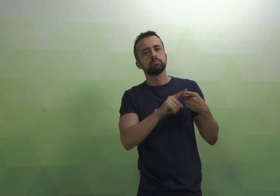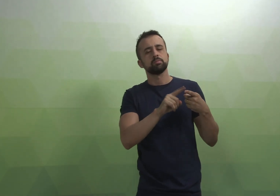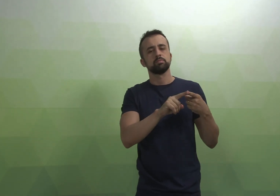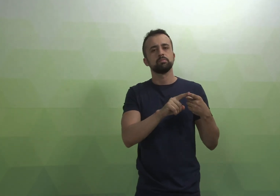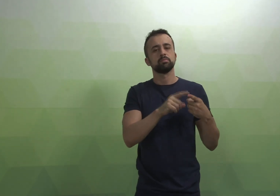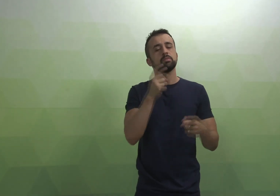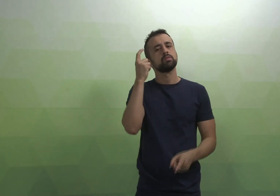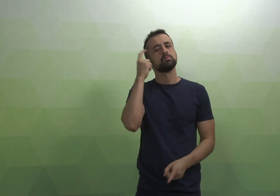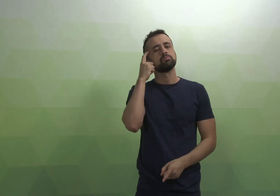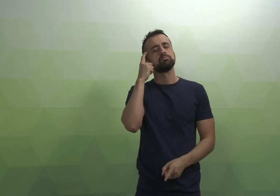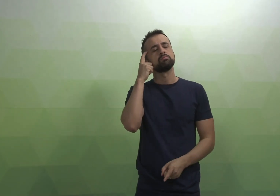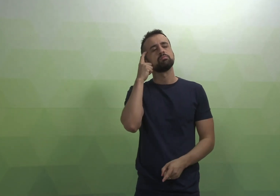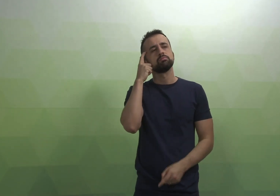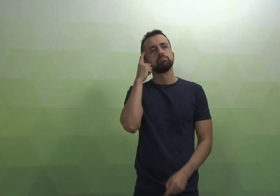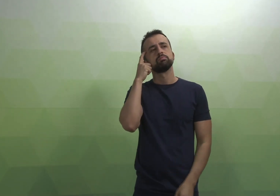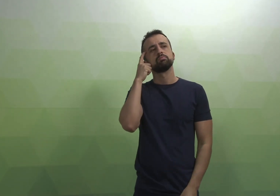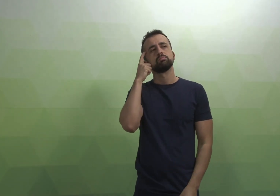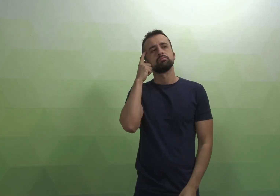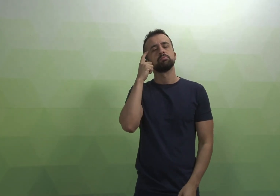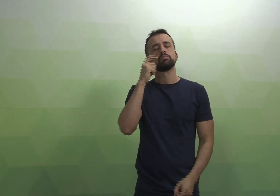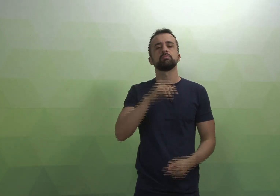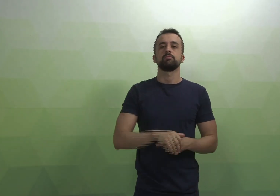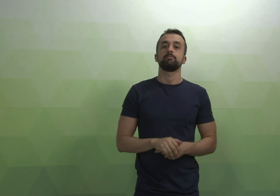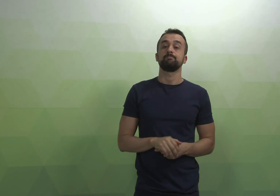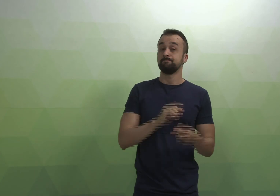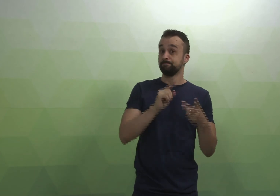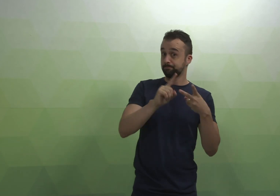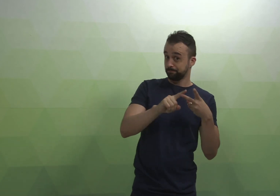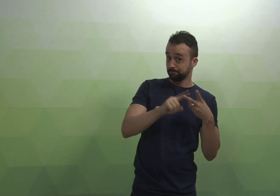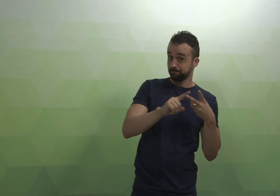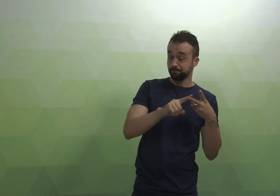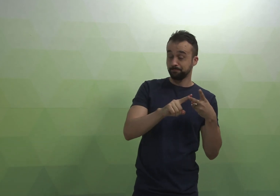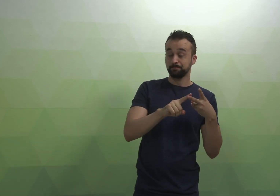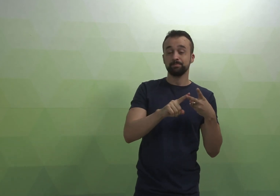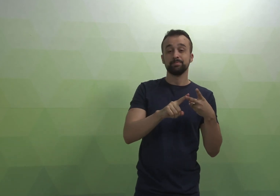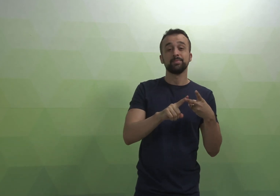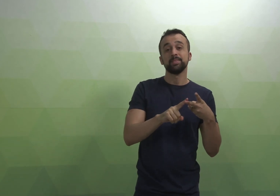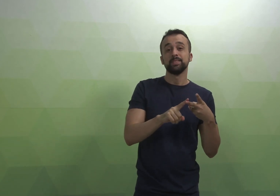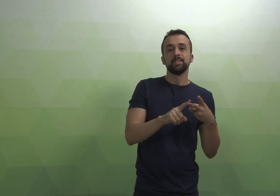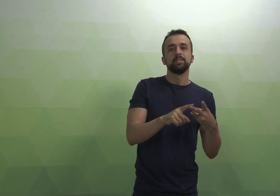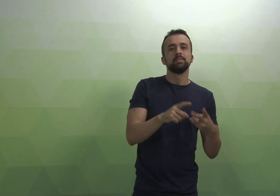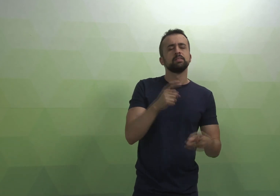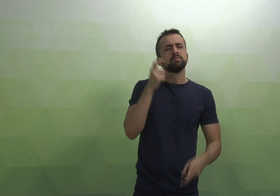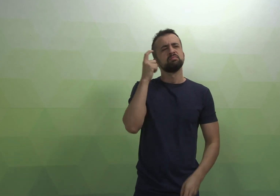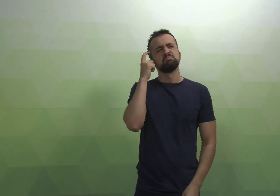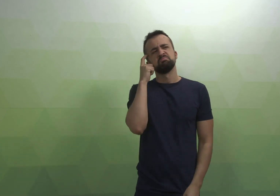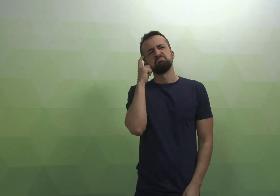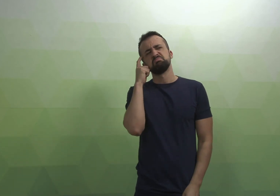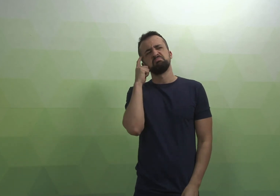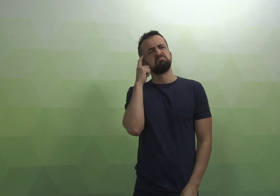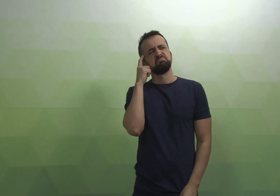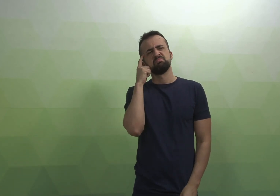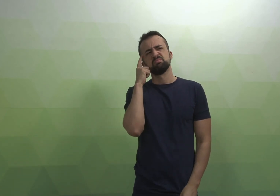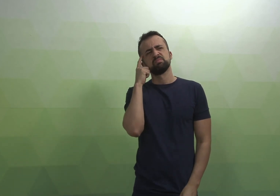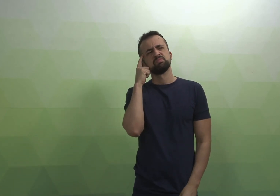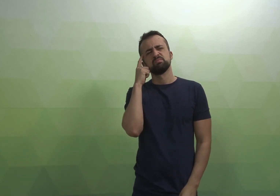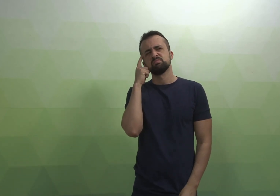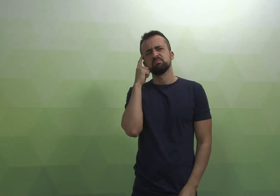No caso de pensar, há apenas um toque. Em duvidar, o toque é acompanhado do